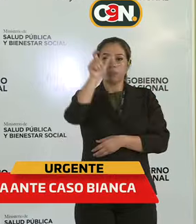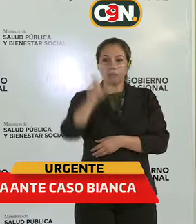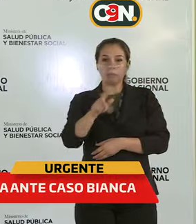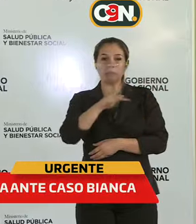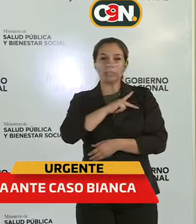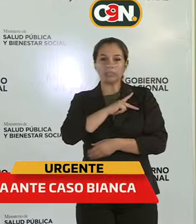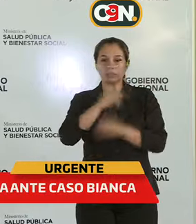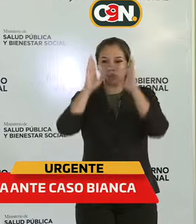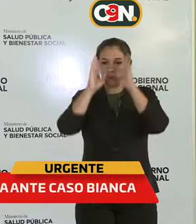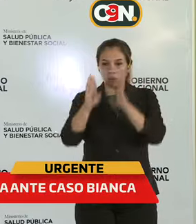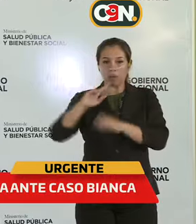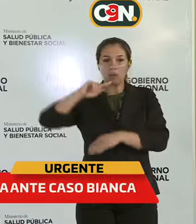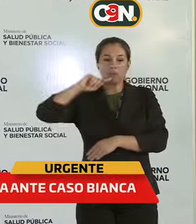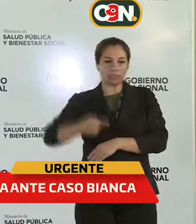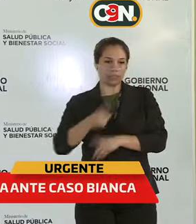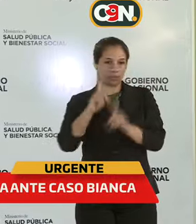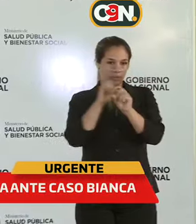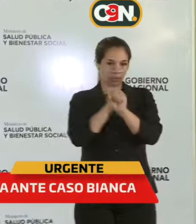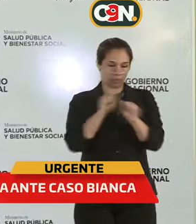gracias.